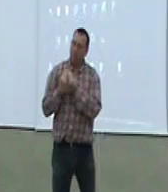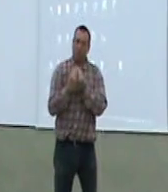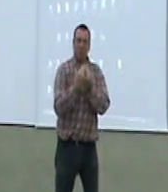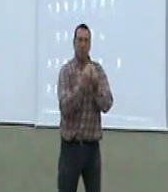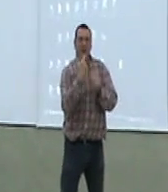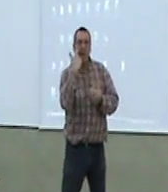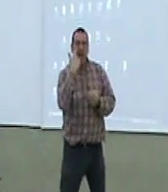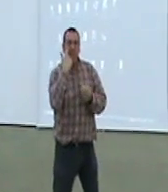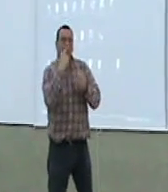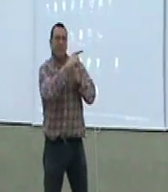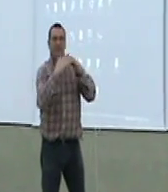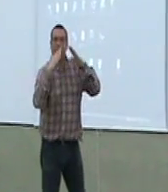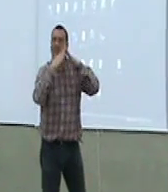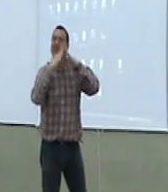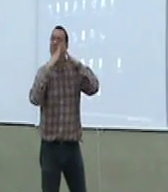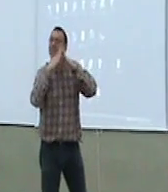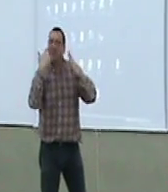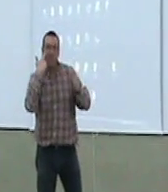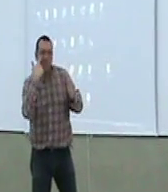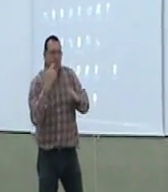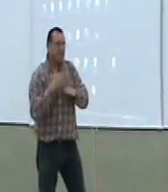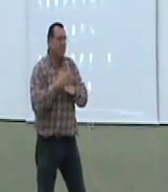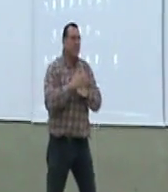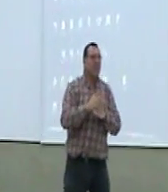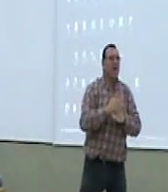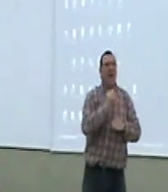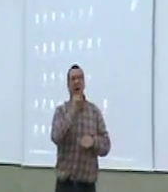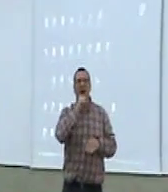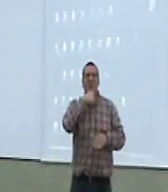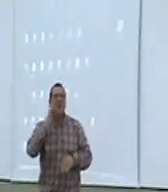Errusiarrak errusian, rin-rin eta ran-ran.